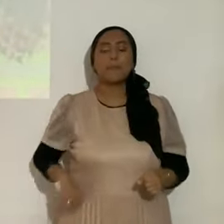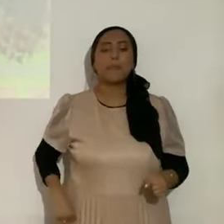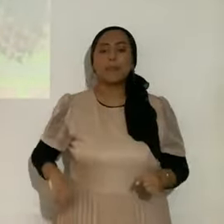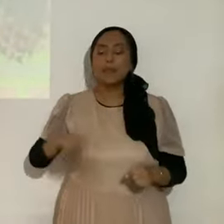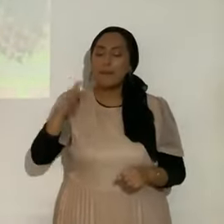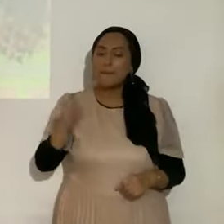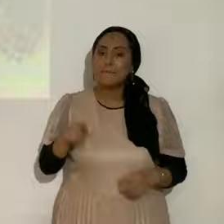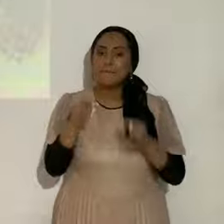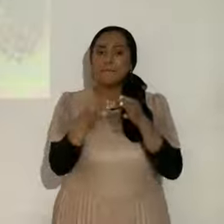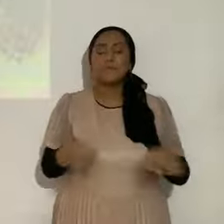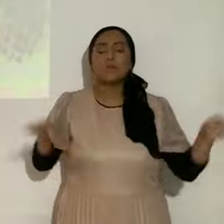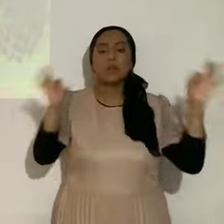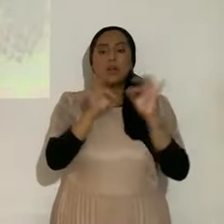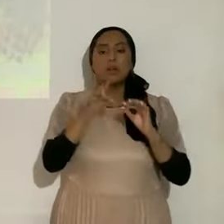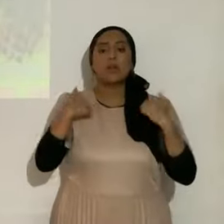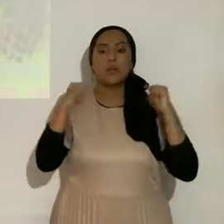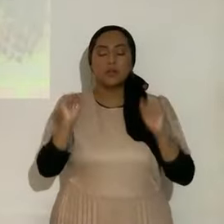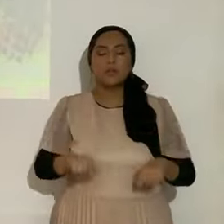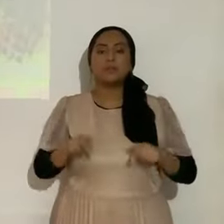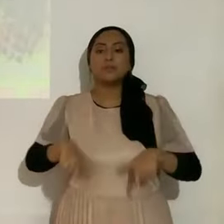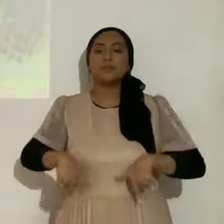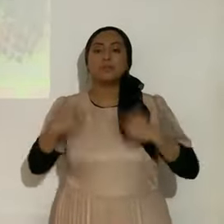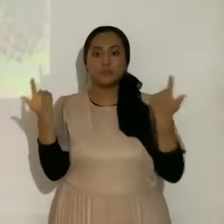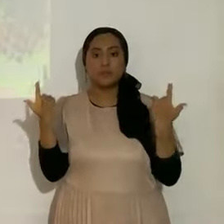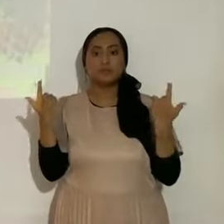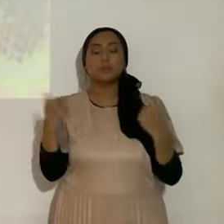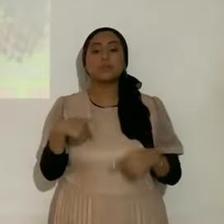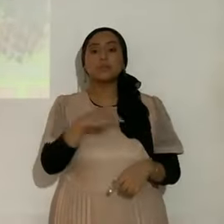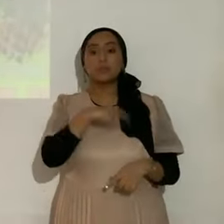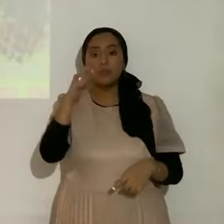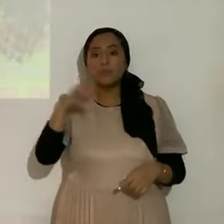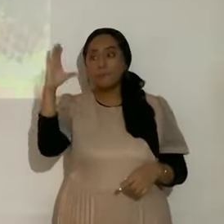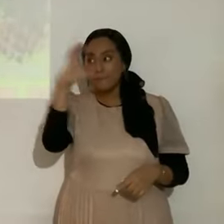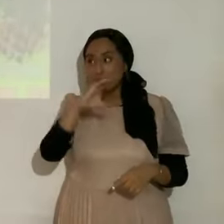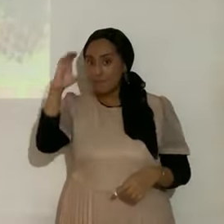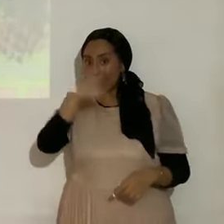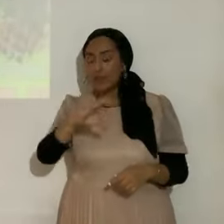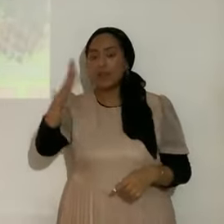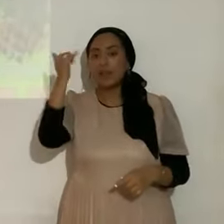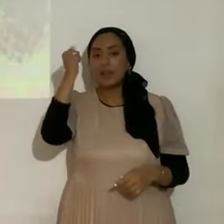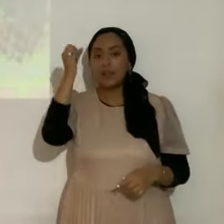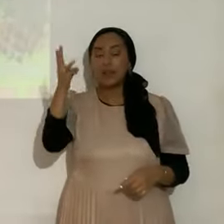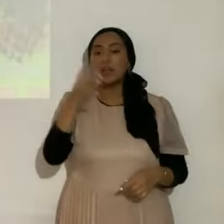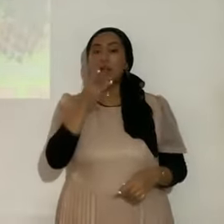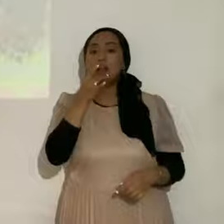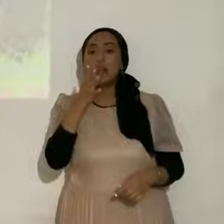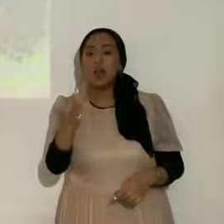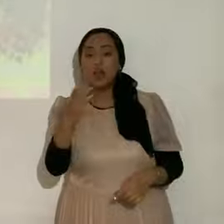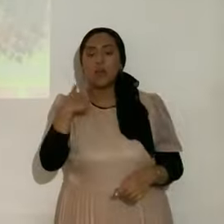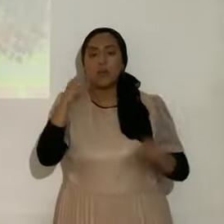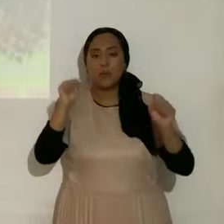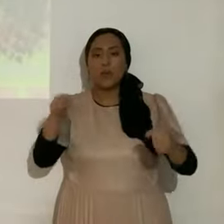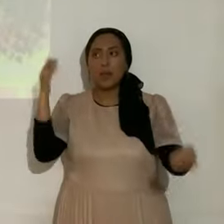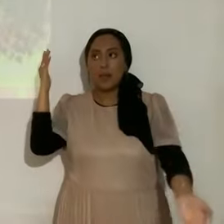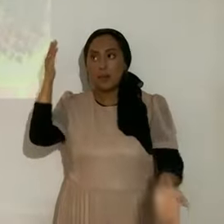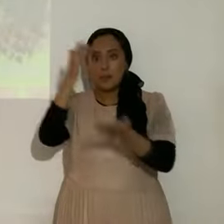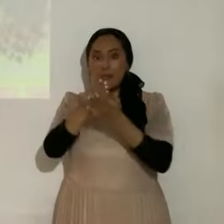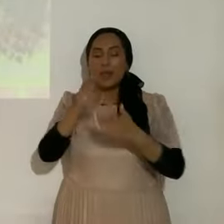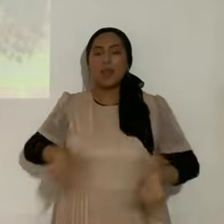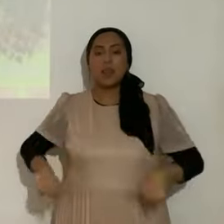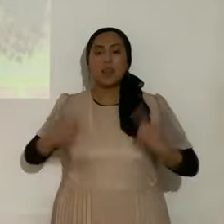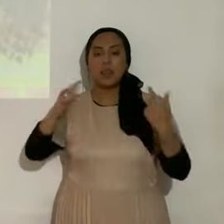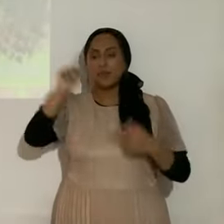es necesaria para poder vivir. Y debemos de buscar la luz de Yahshua HaMashiach para poder llegar a vivir